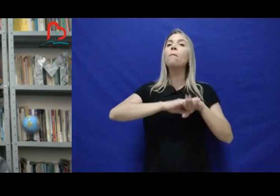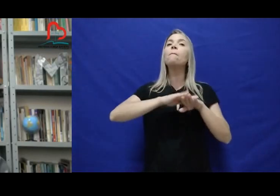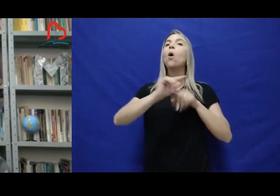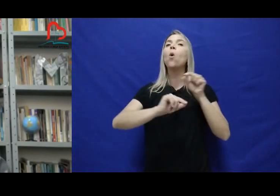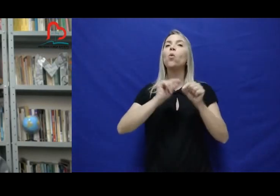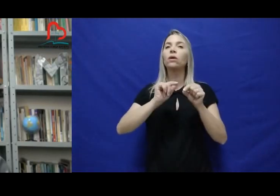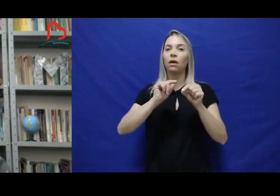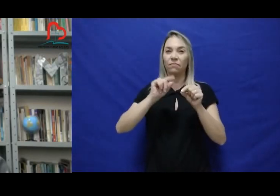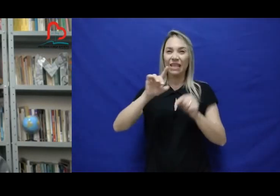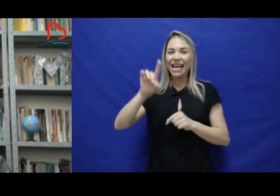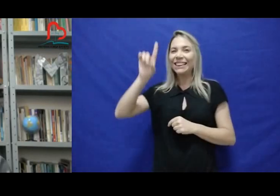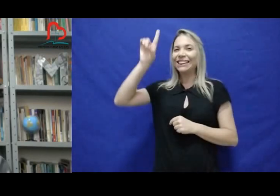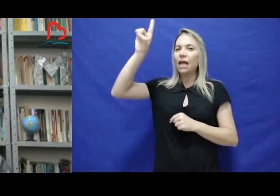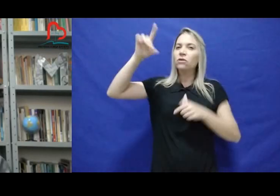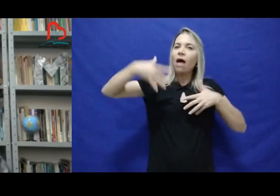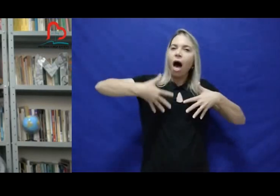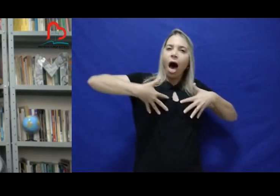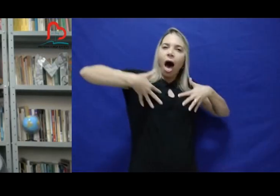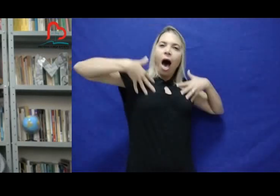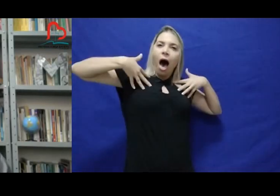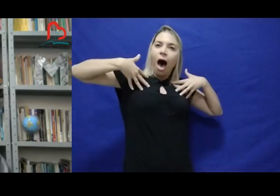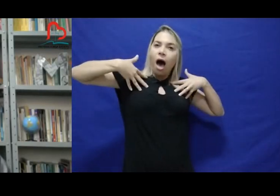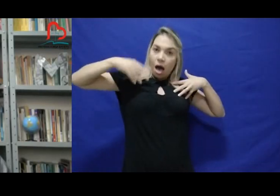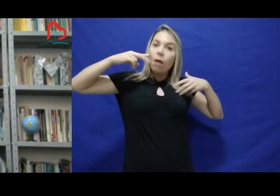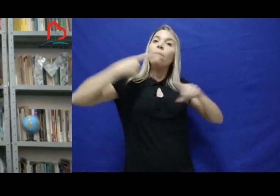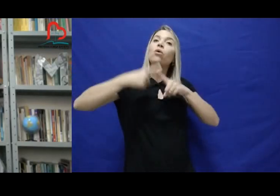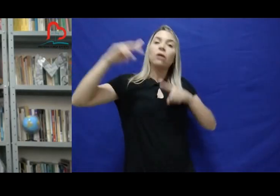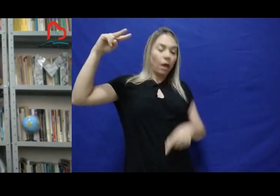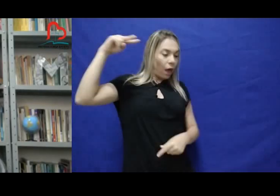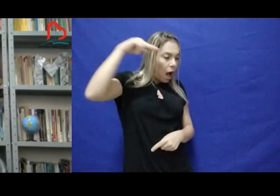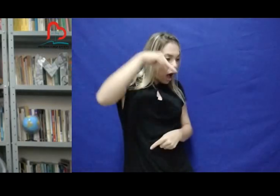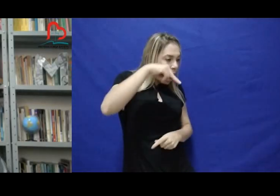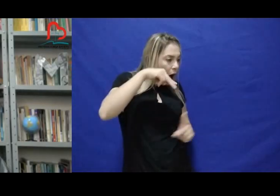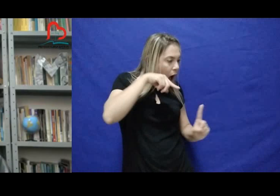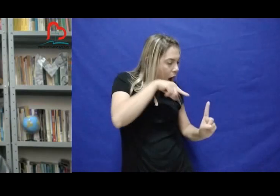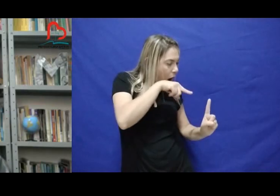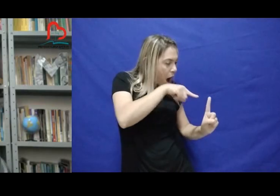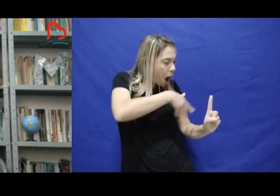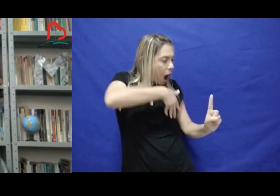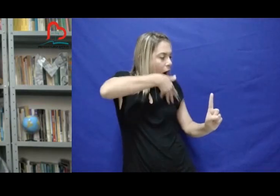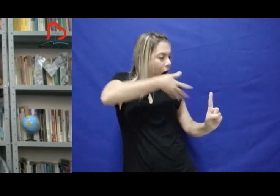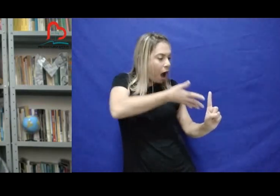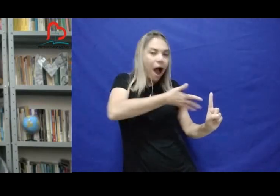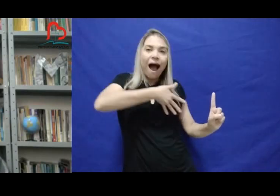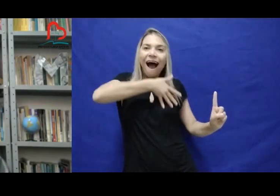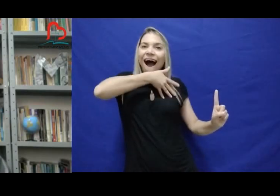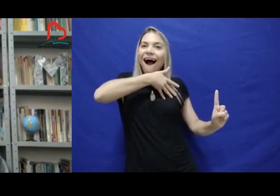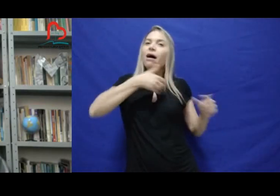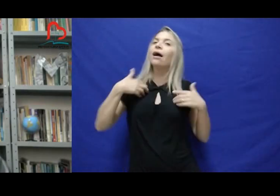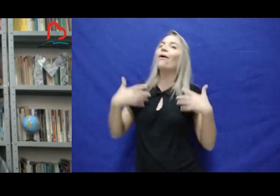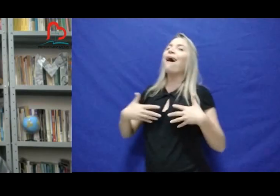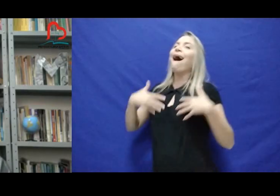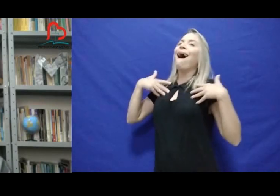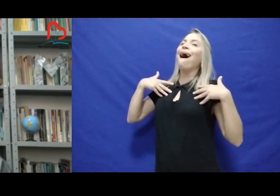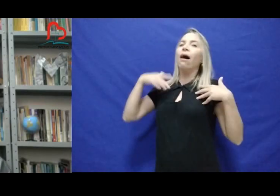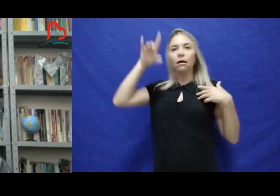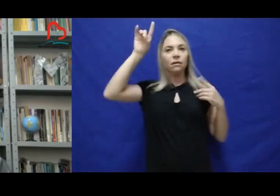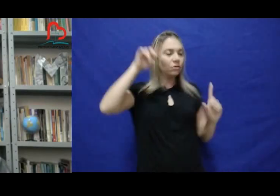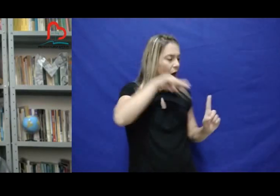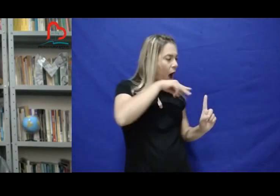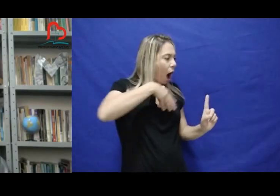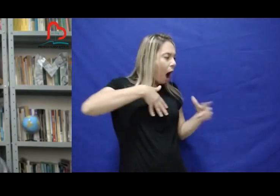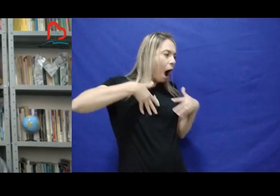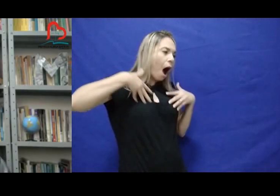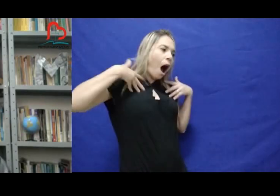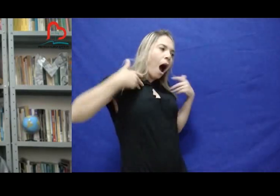prazer nele. Confie no Senhor. Esteja satisfeito nele e confie nos planos